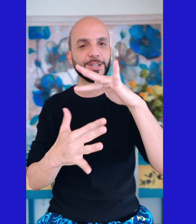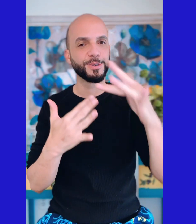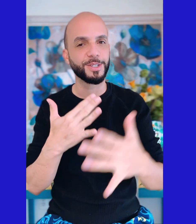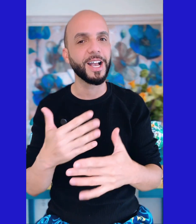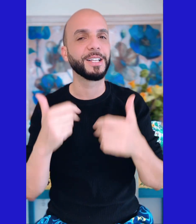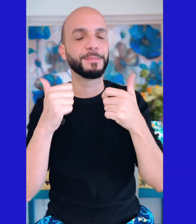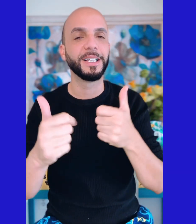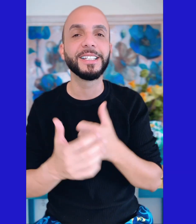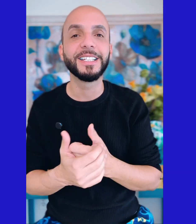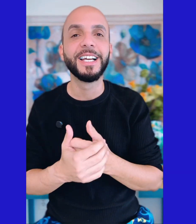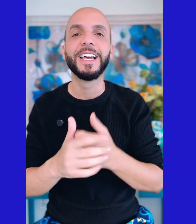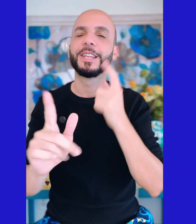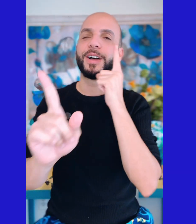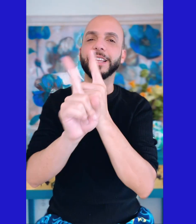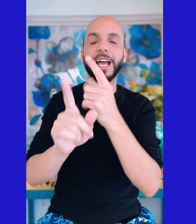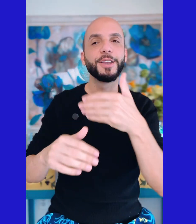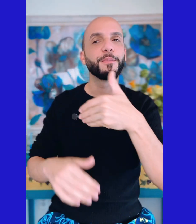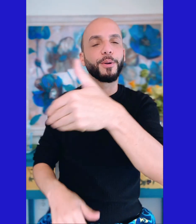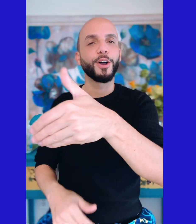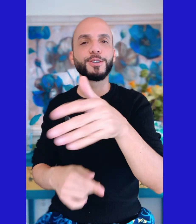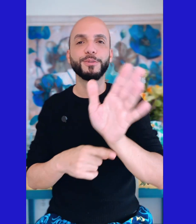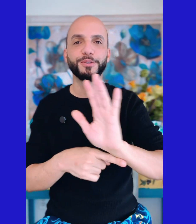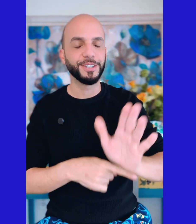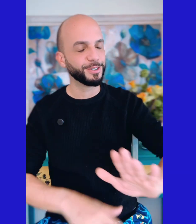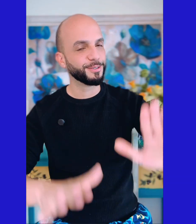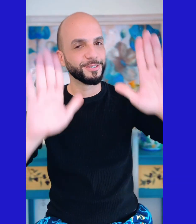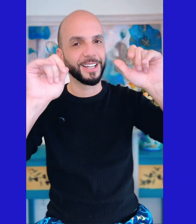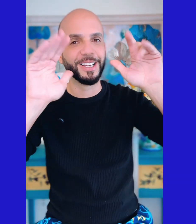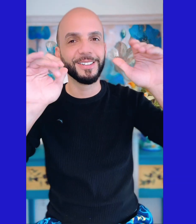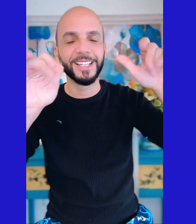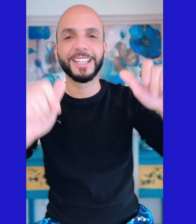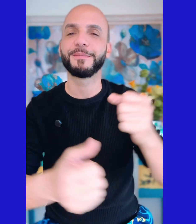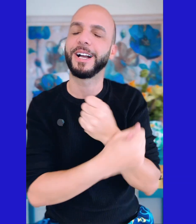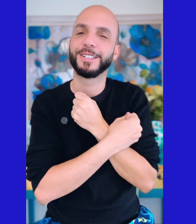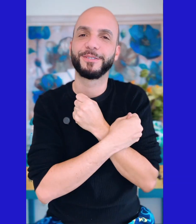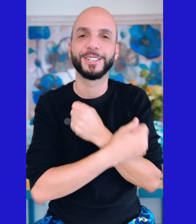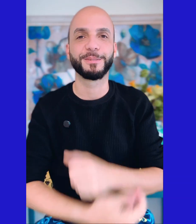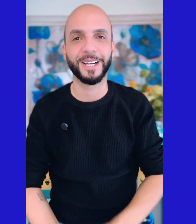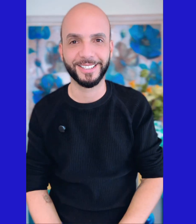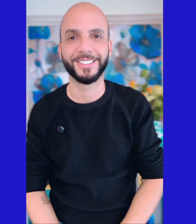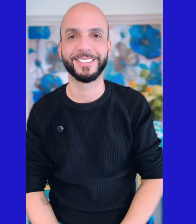sociais, beleza? Então até aí o próximo vídeo. Valeu e até mais. Forte abraço.